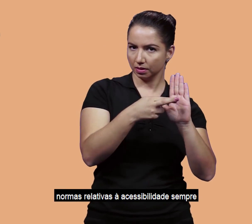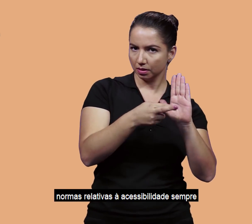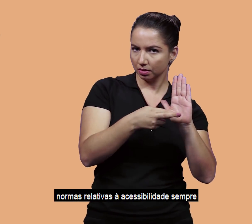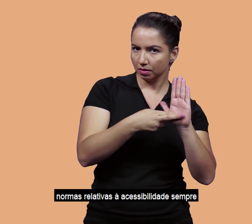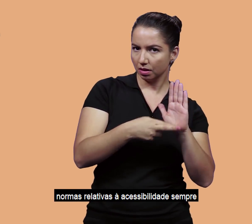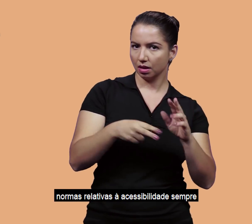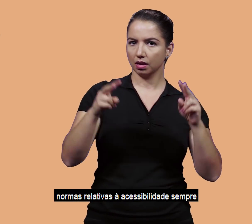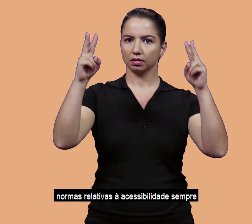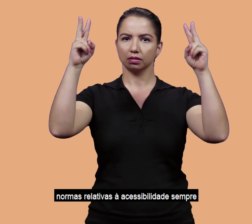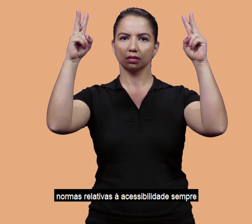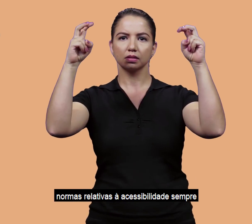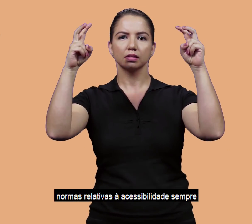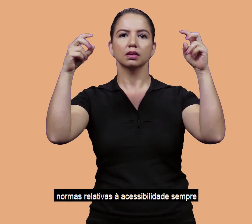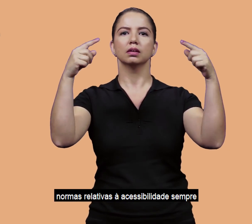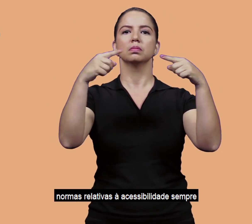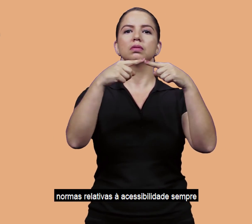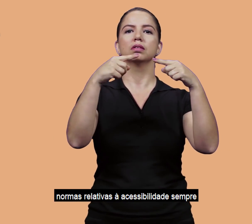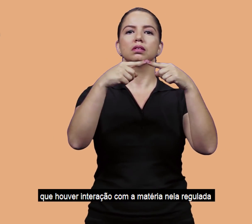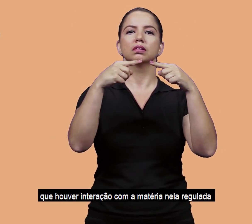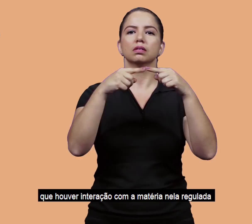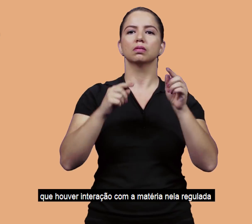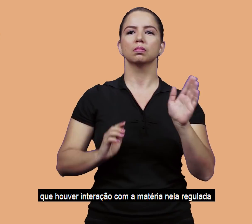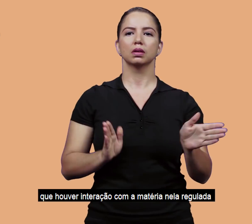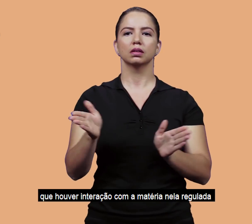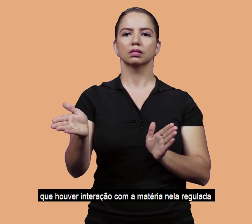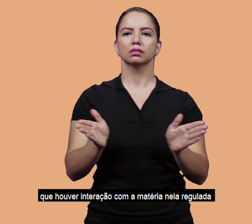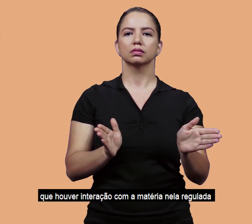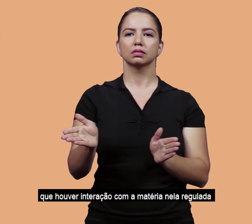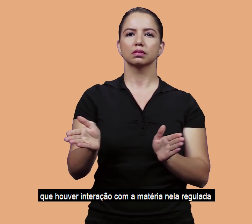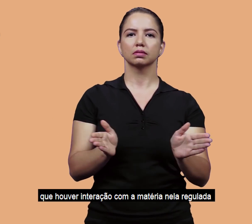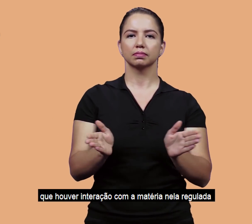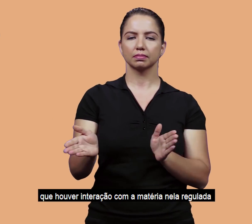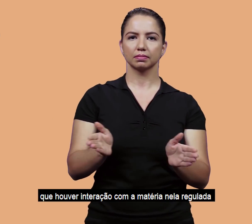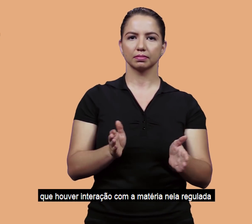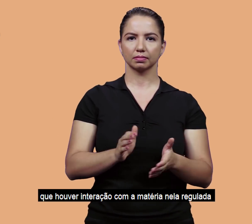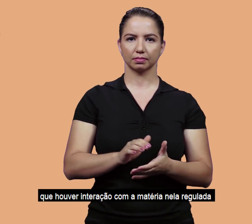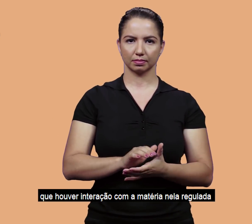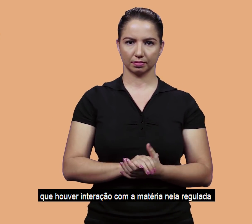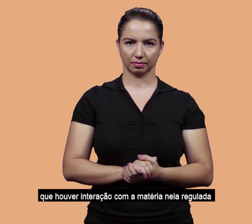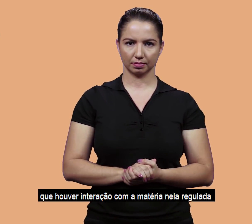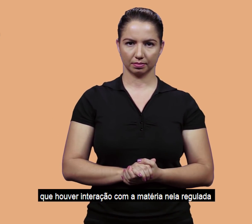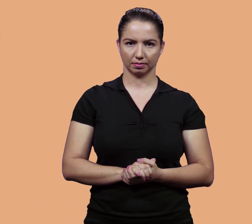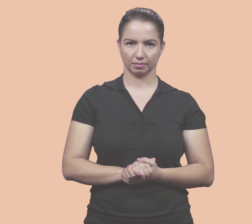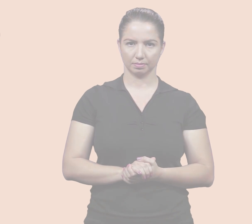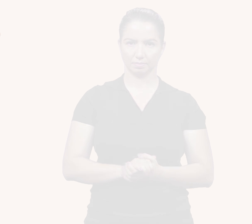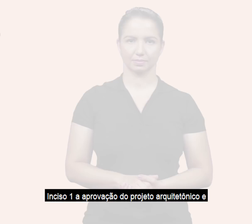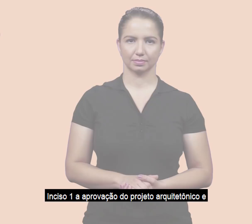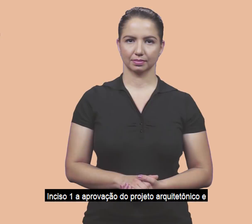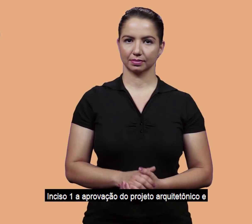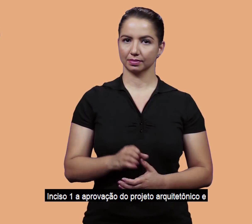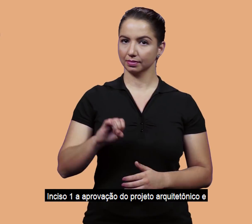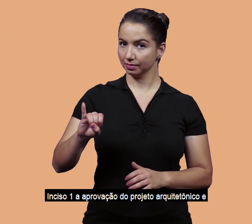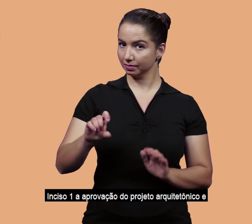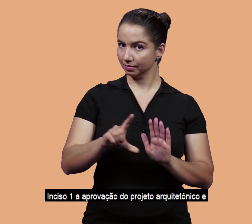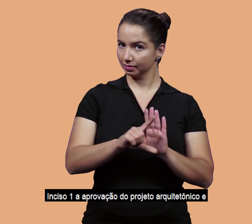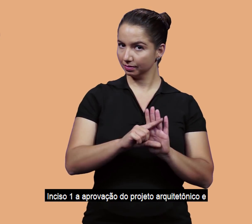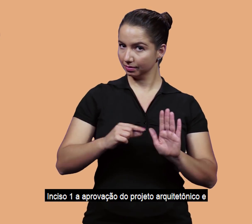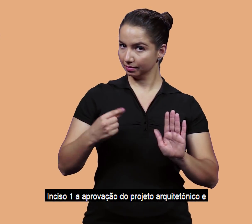à acessibilidade sempre que houver interação com a matéria nela regulada incisos 1 a aprovação